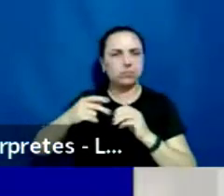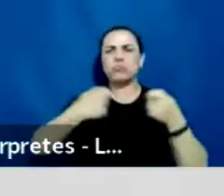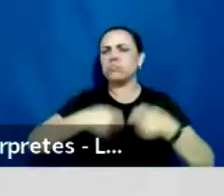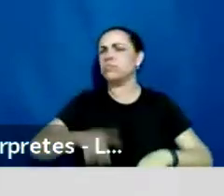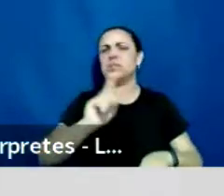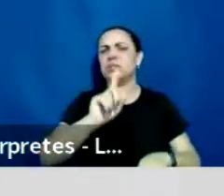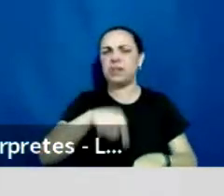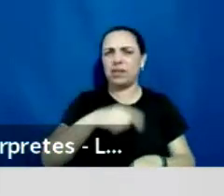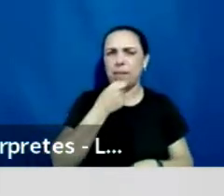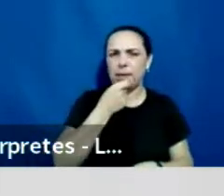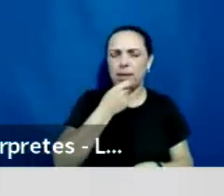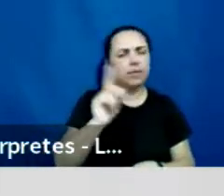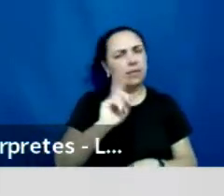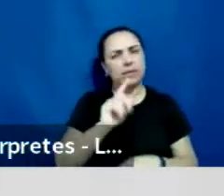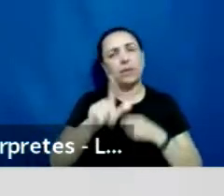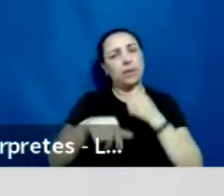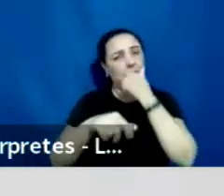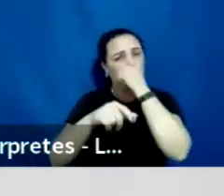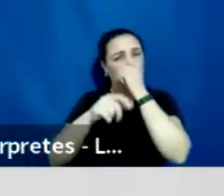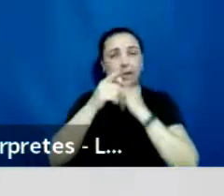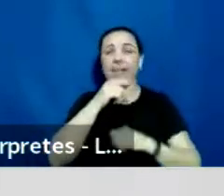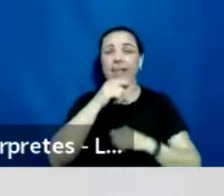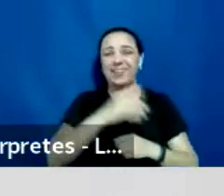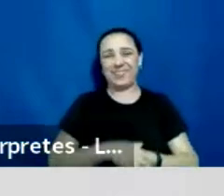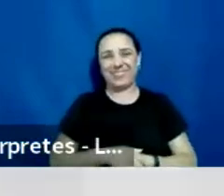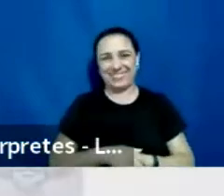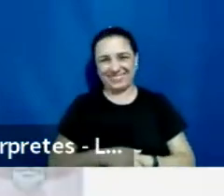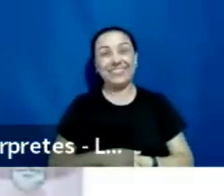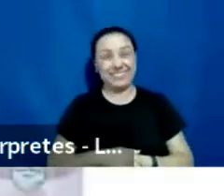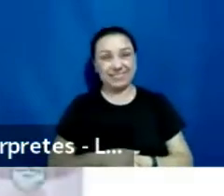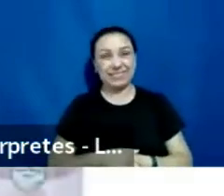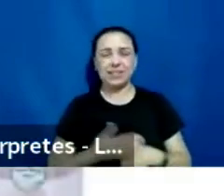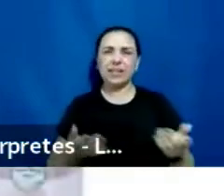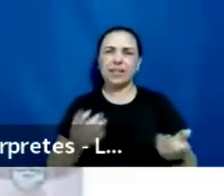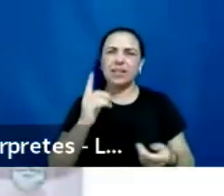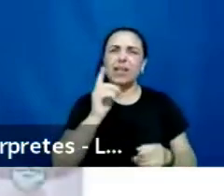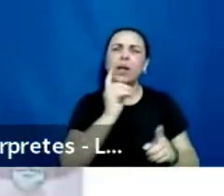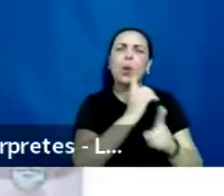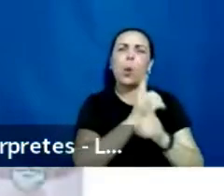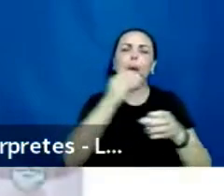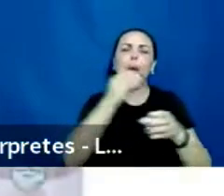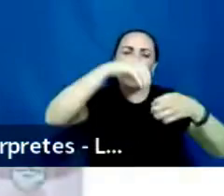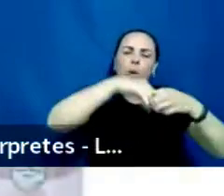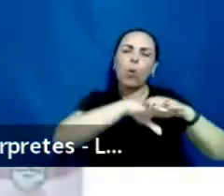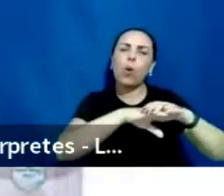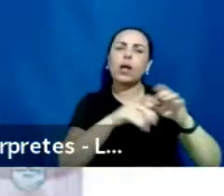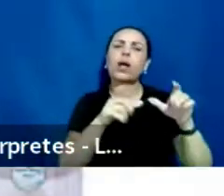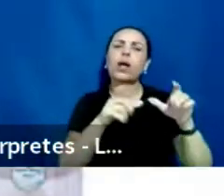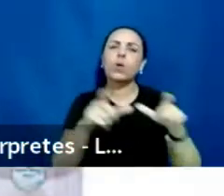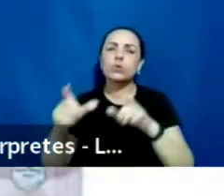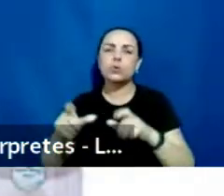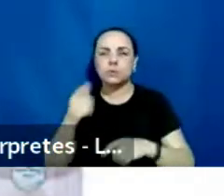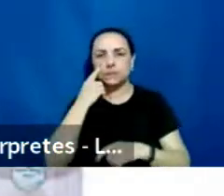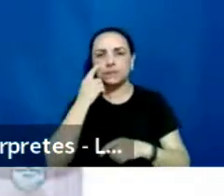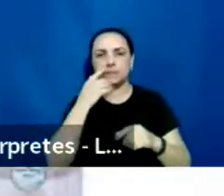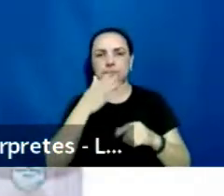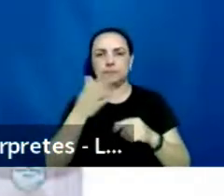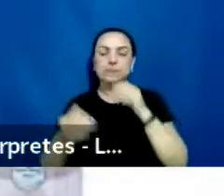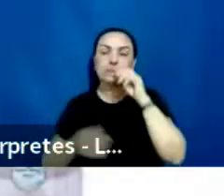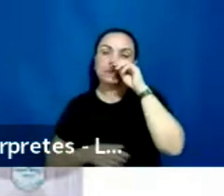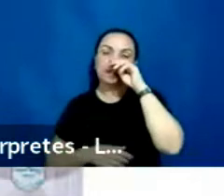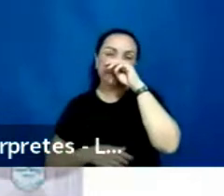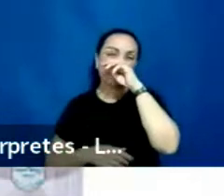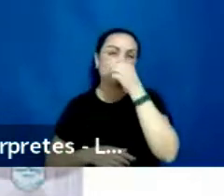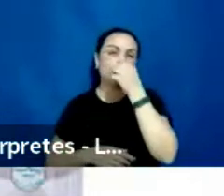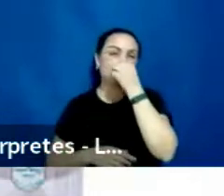que você tem esse respaldo. Ele é bem prático de usar, você vai poder usar no seu purificador que você já tem na